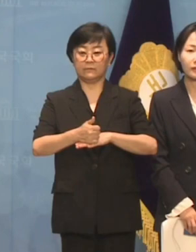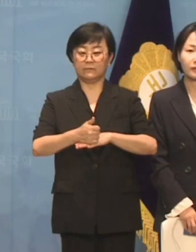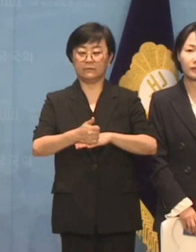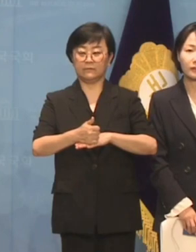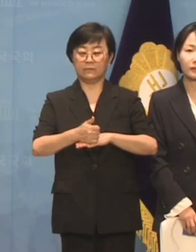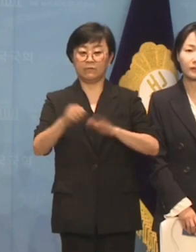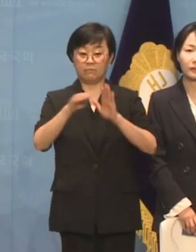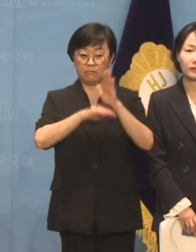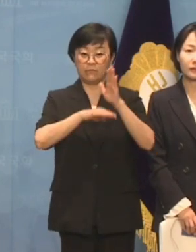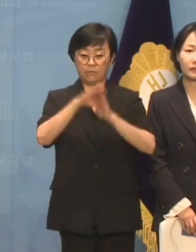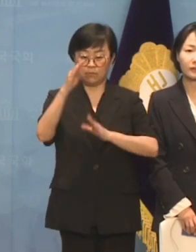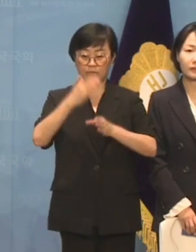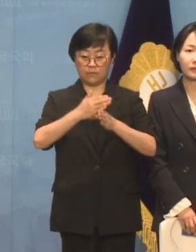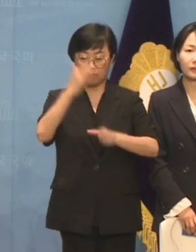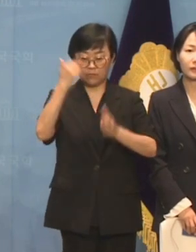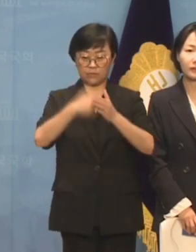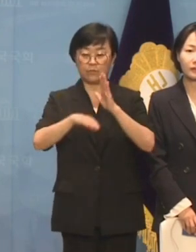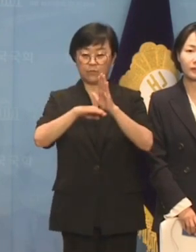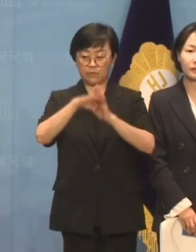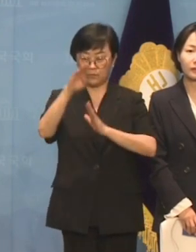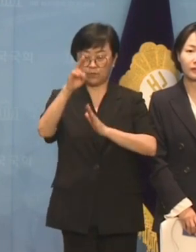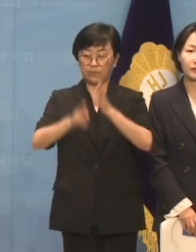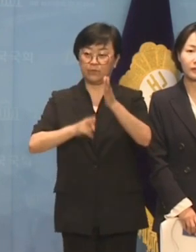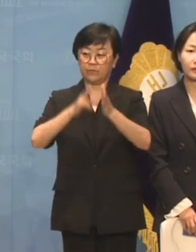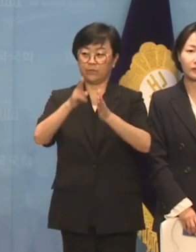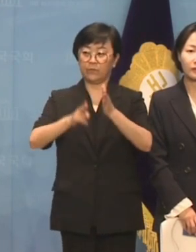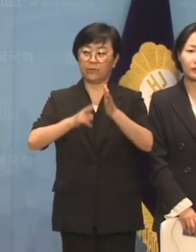우리가 남북이 통일이 되면 북한을 거쳐서